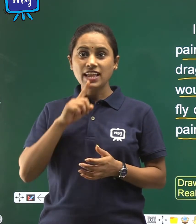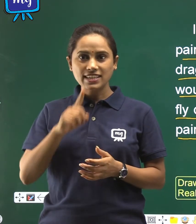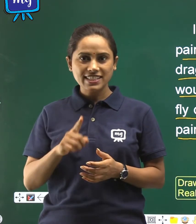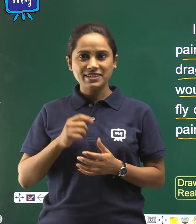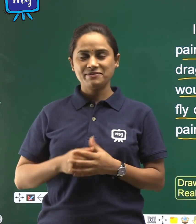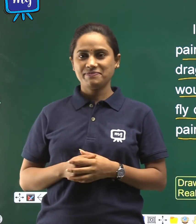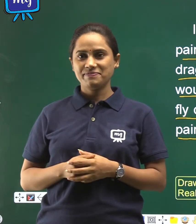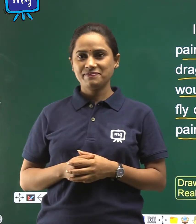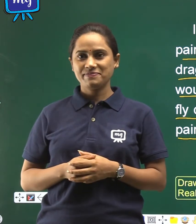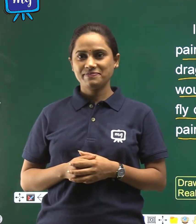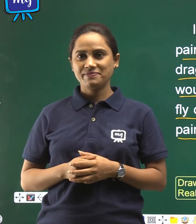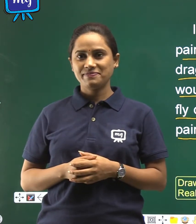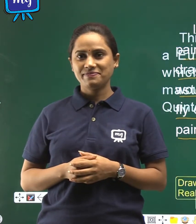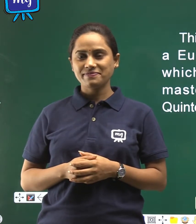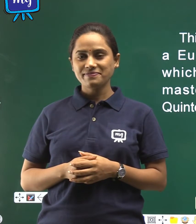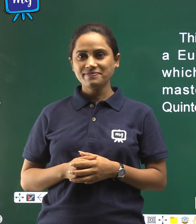असली.